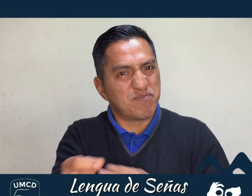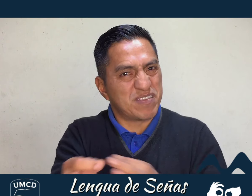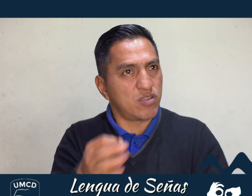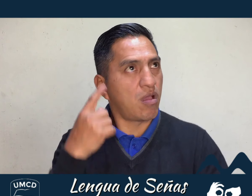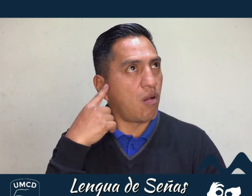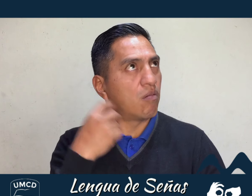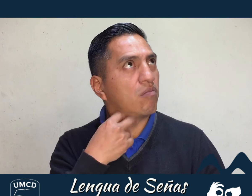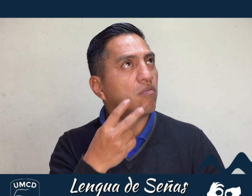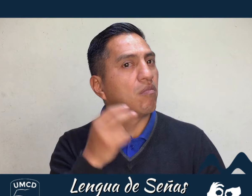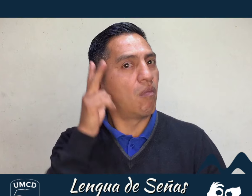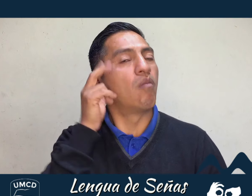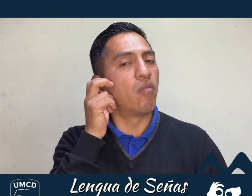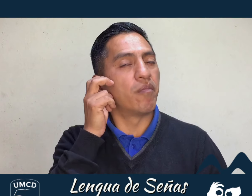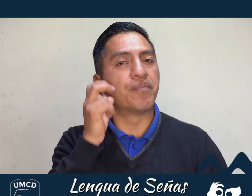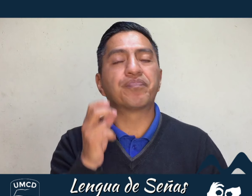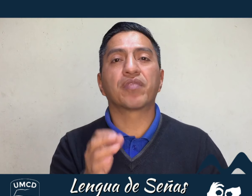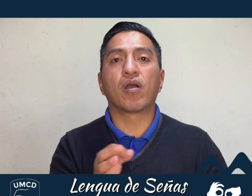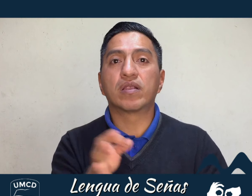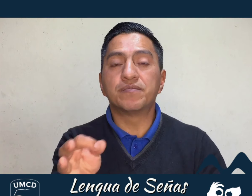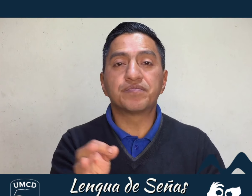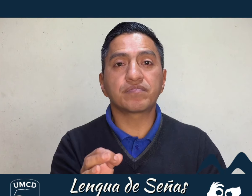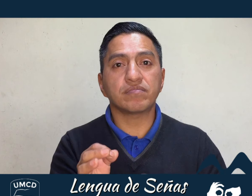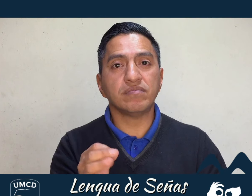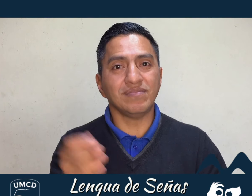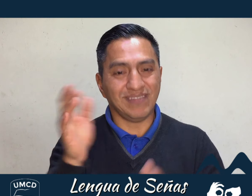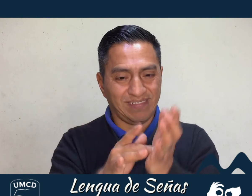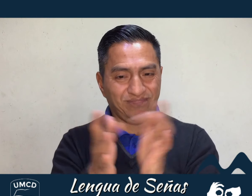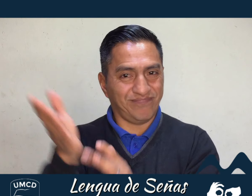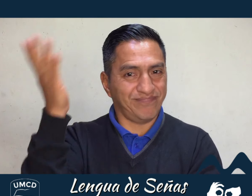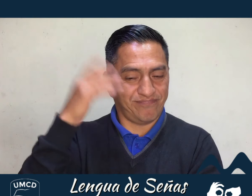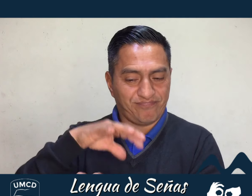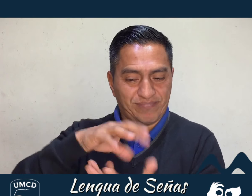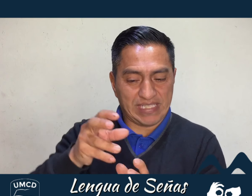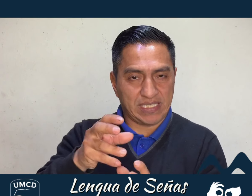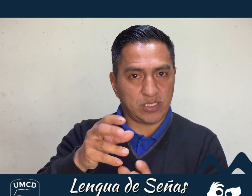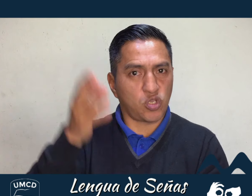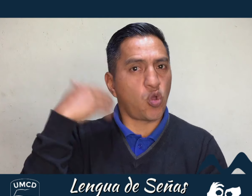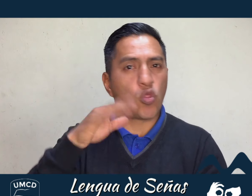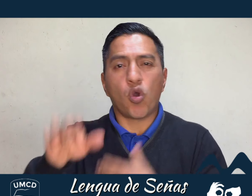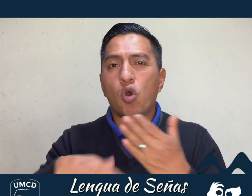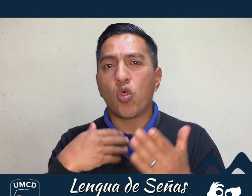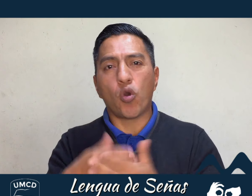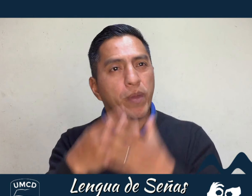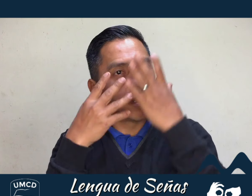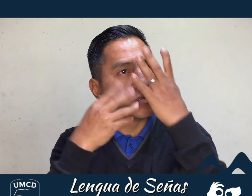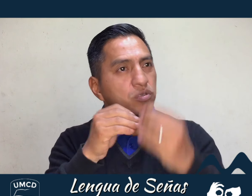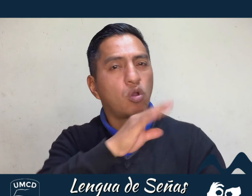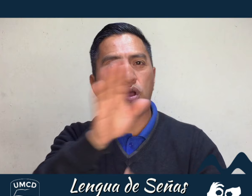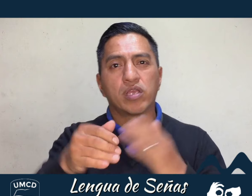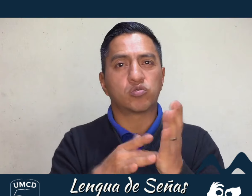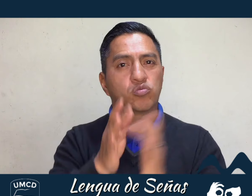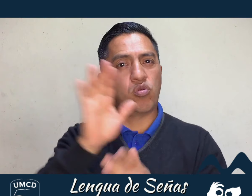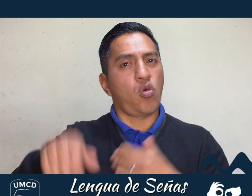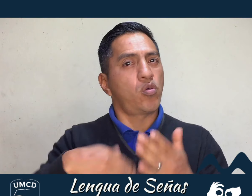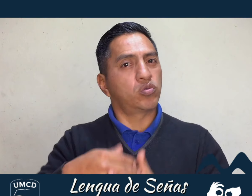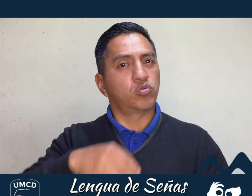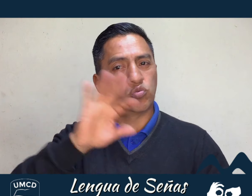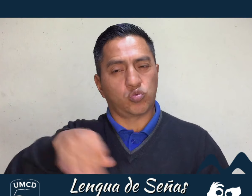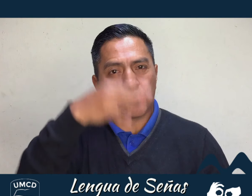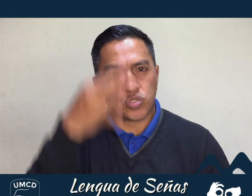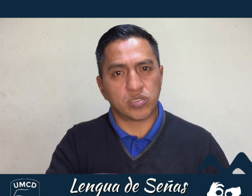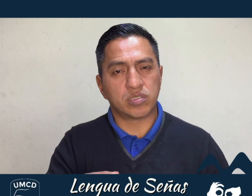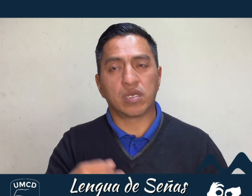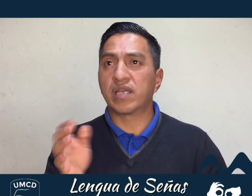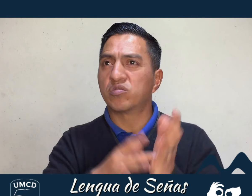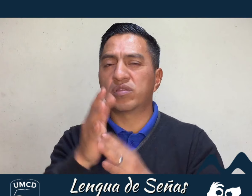que ciertamente vivió entre nosotros en la tierra, que cumplió toda justicia y tenía